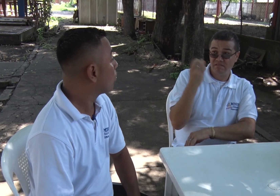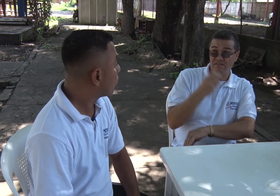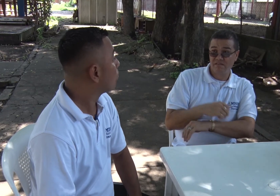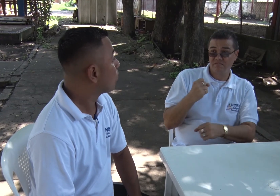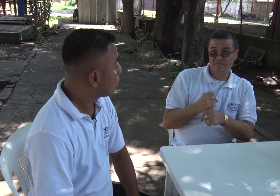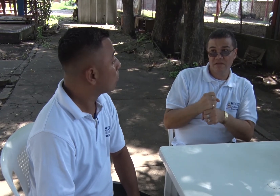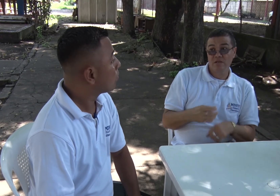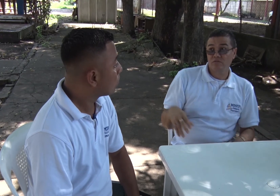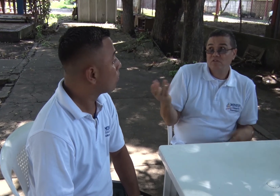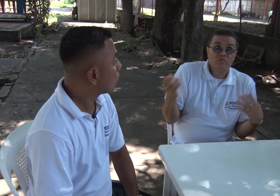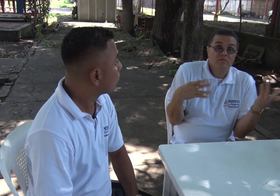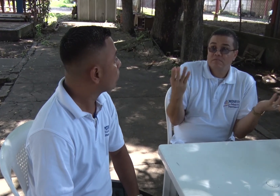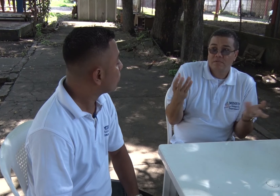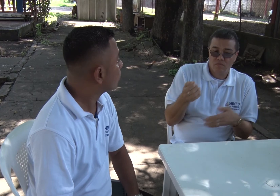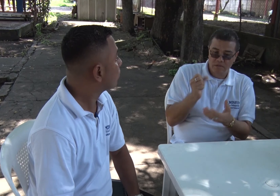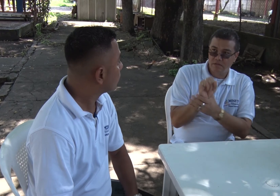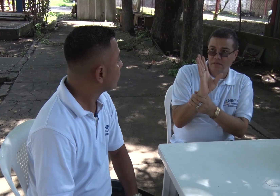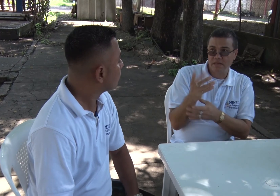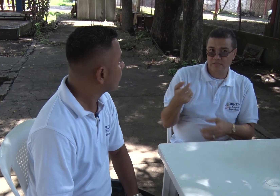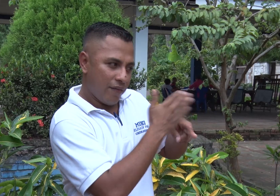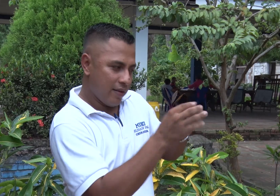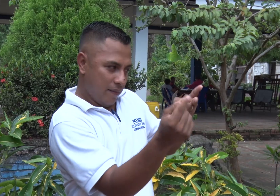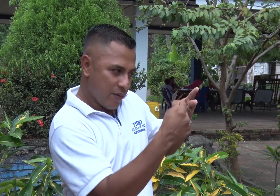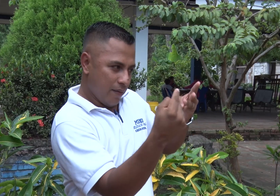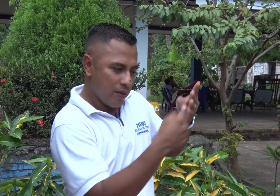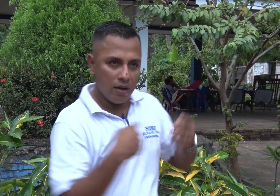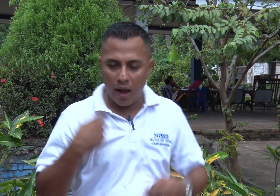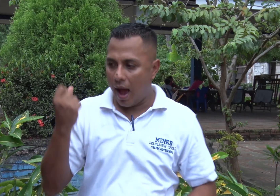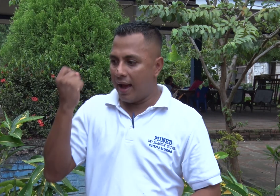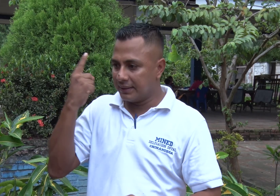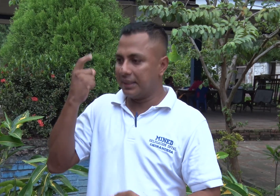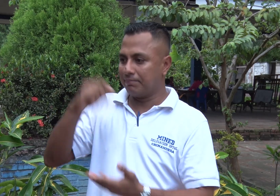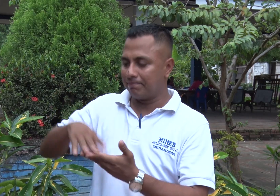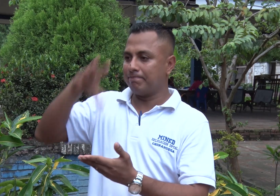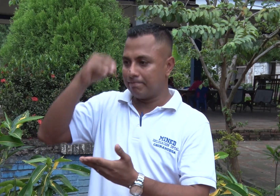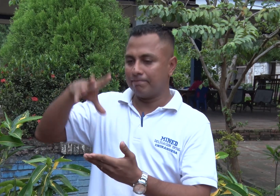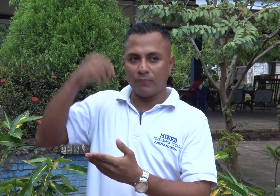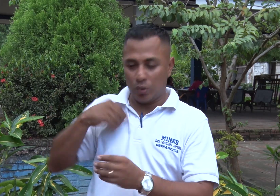él fue aprendiendo lenguaje de señas, algunas